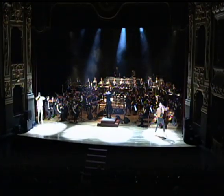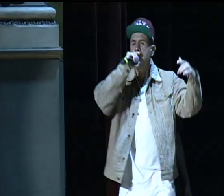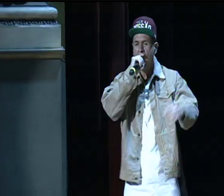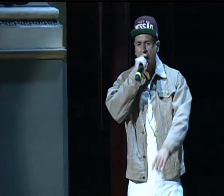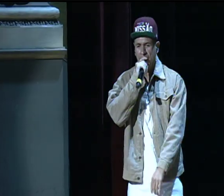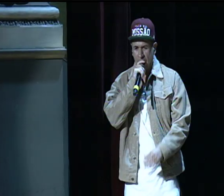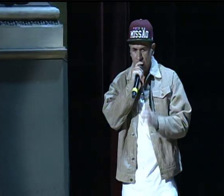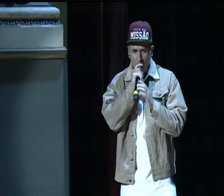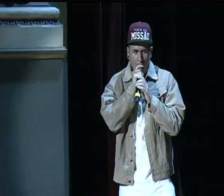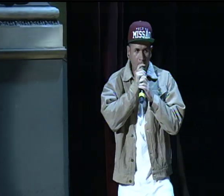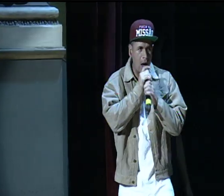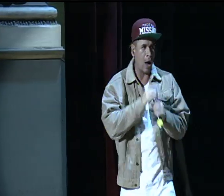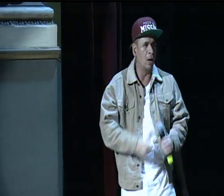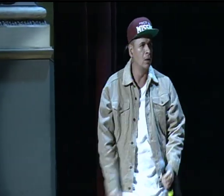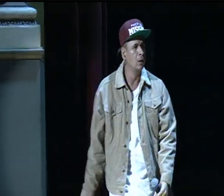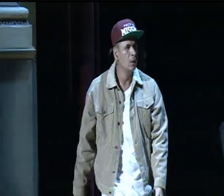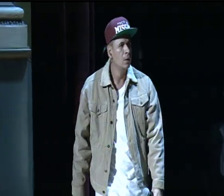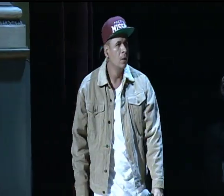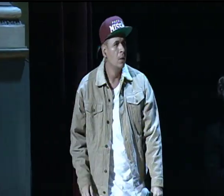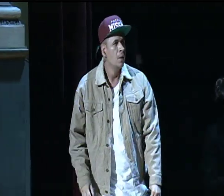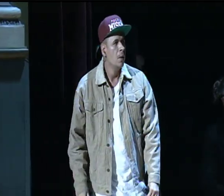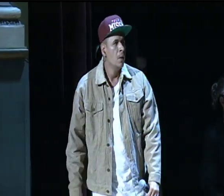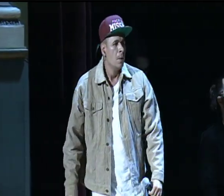Pa, párate y llora.